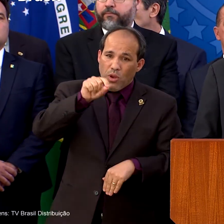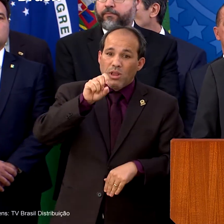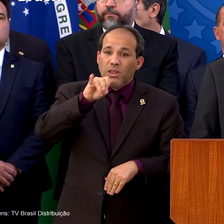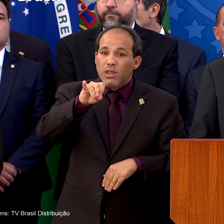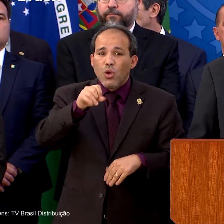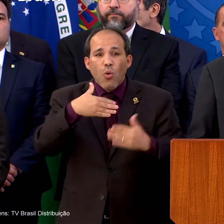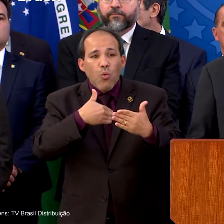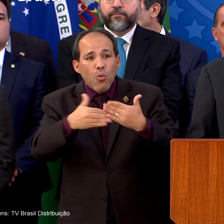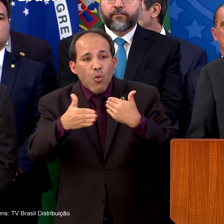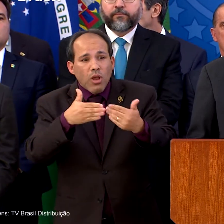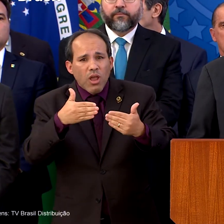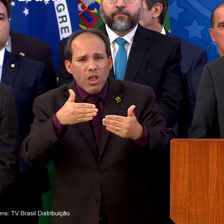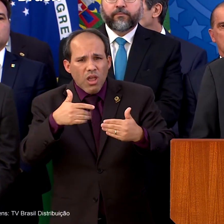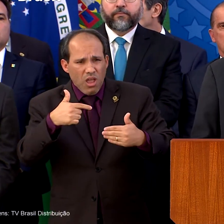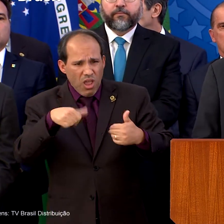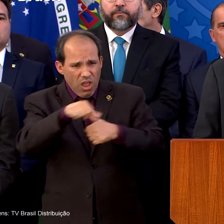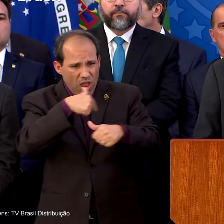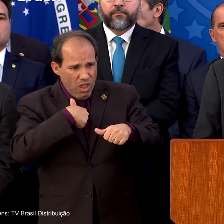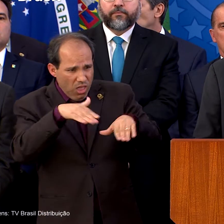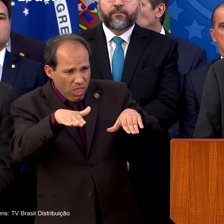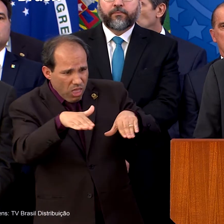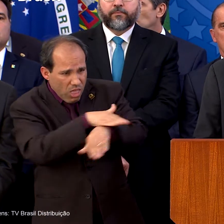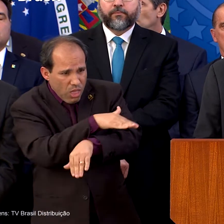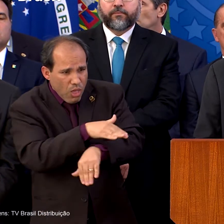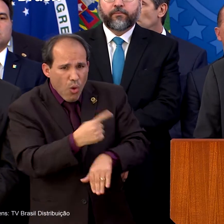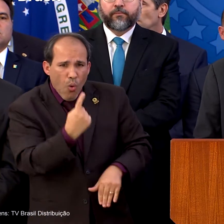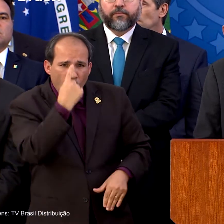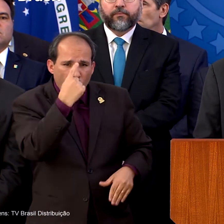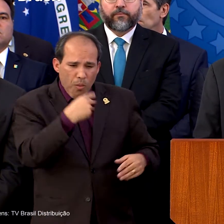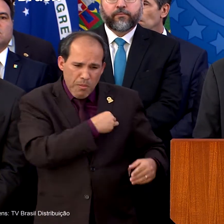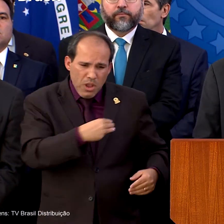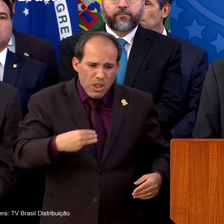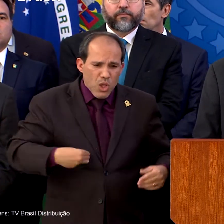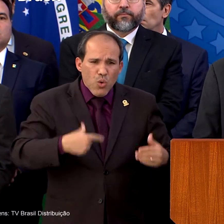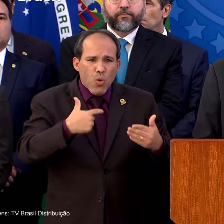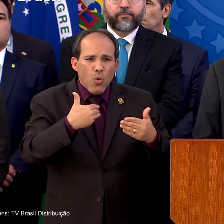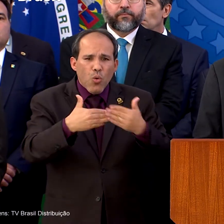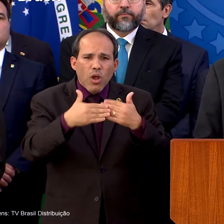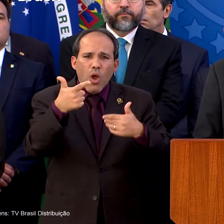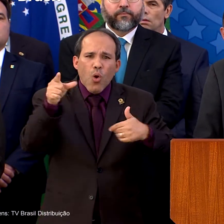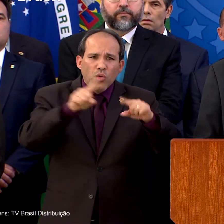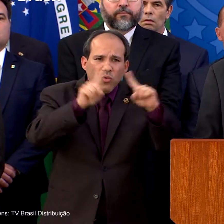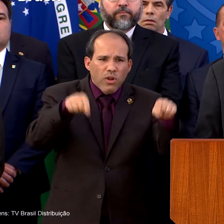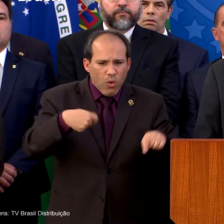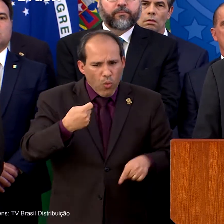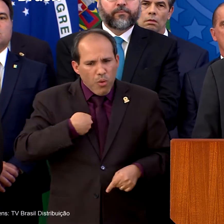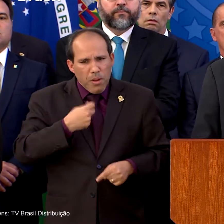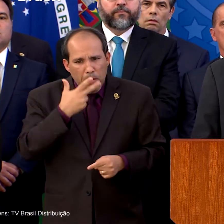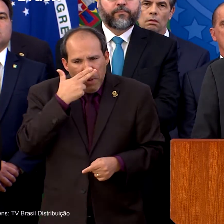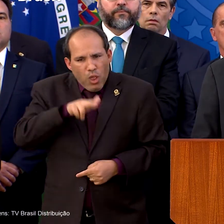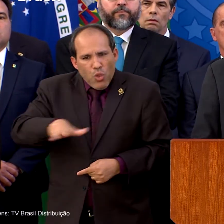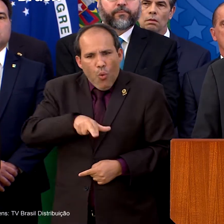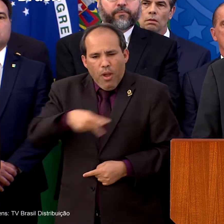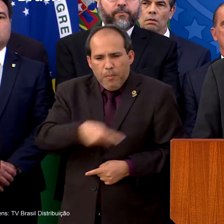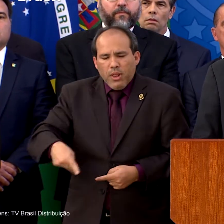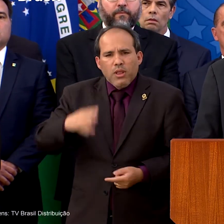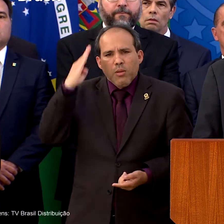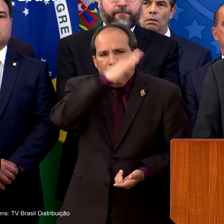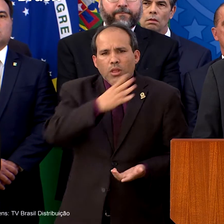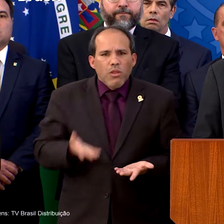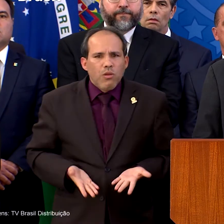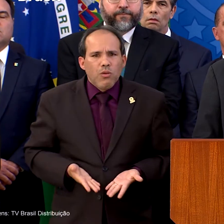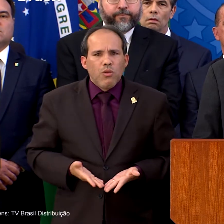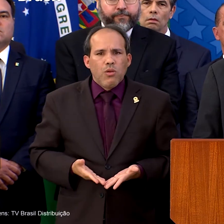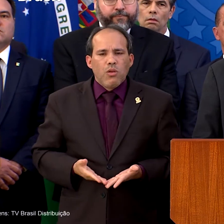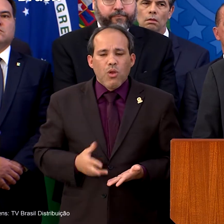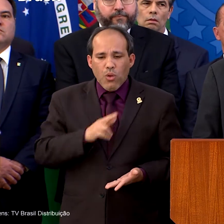subordinado meu eu deixo ele ser presidente da república e jamais ficarei por omissão eu falei